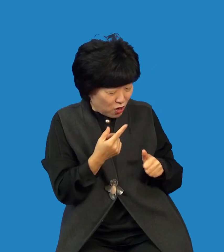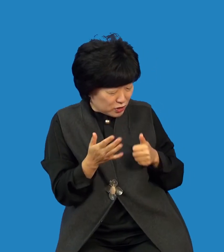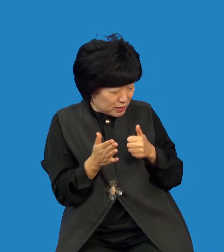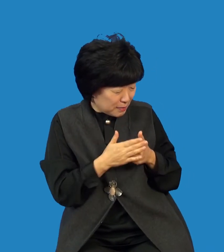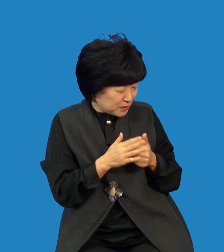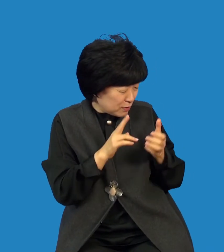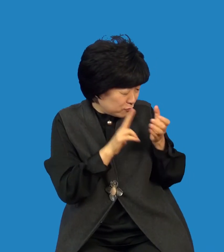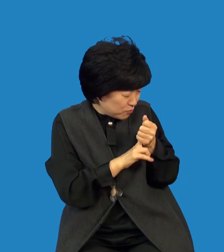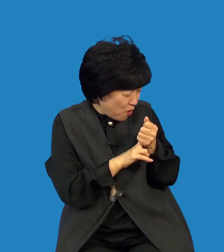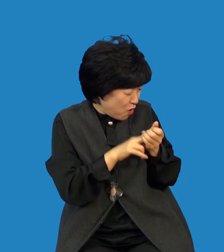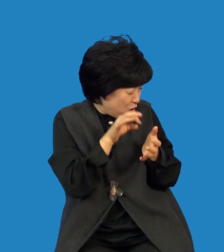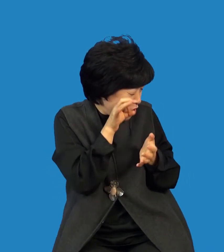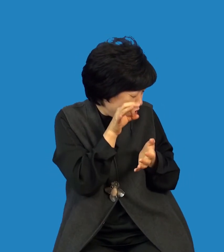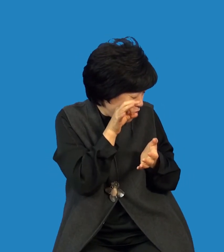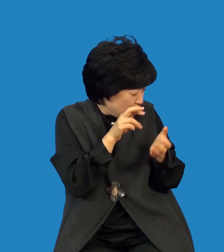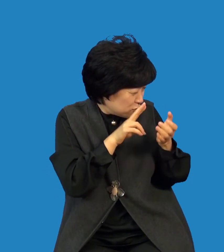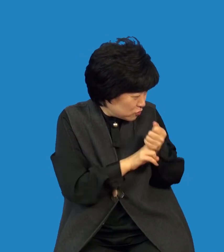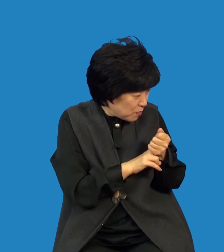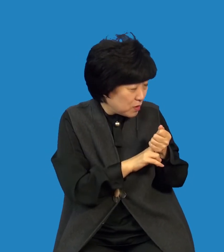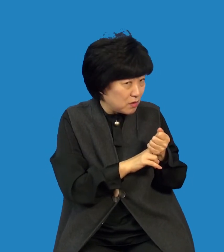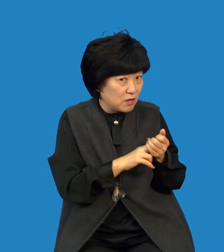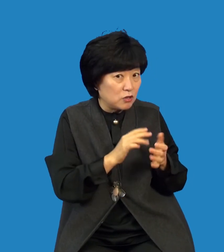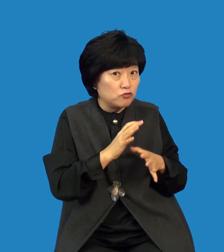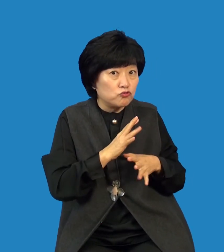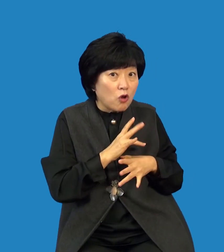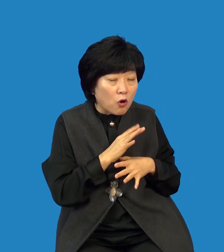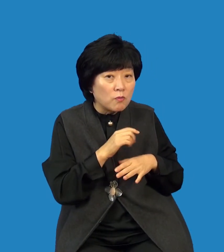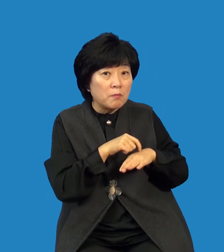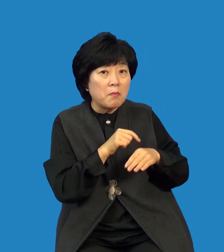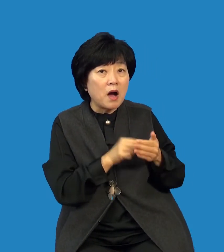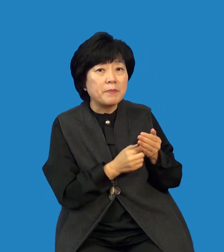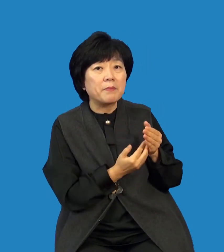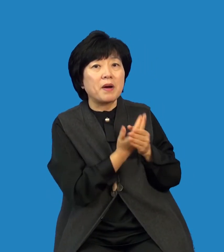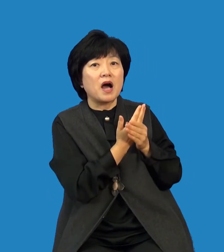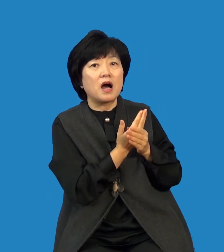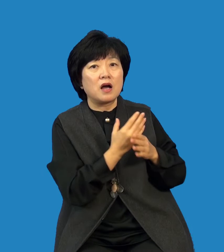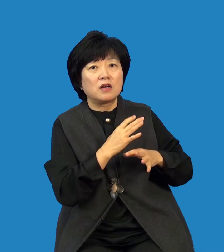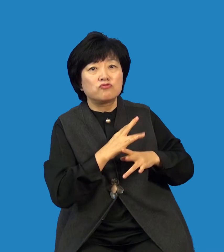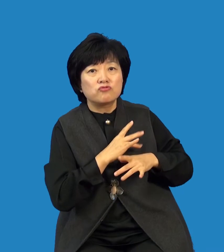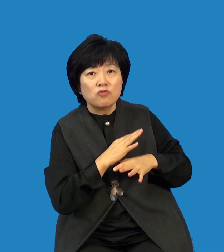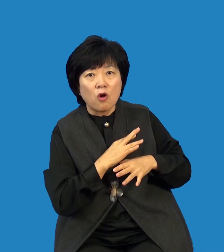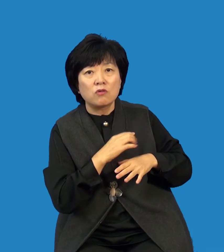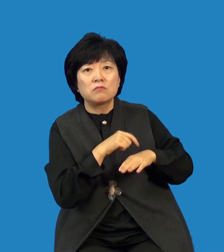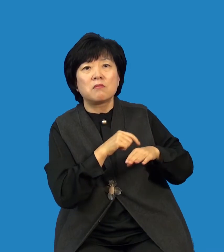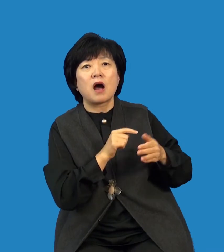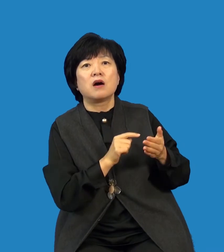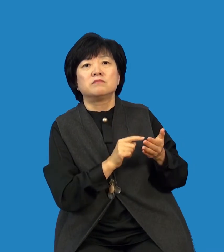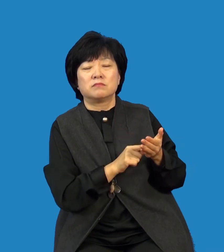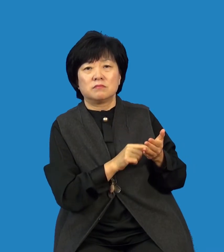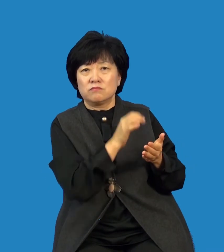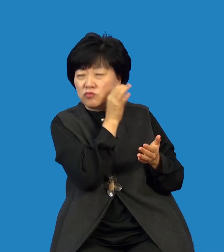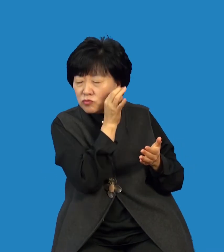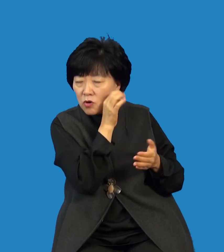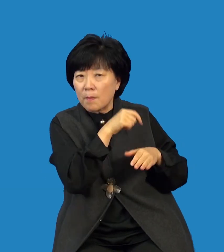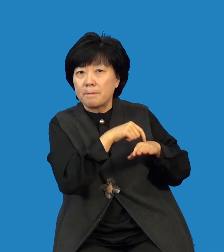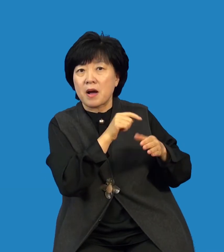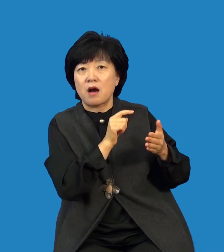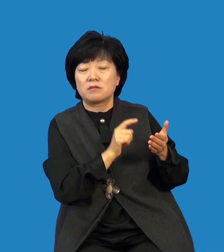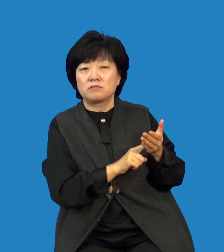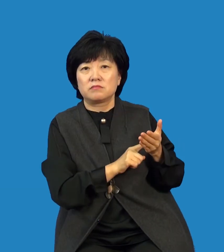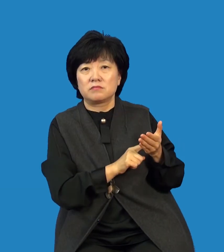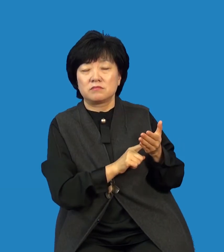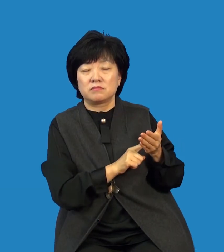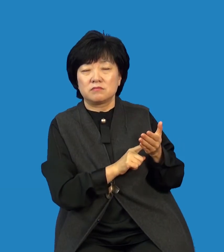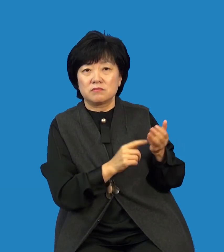아담과 하와에게 엄청난 변화가 일어났는데 그것은 두려워하게 된 거고요, 숨게 됐다는 거예요. 두려움은 이전에 없었던